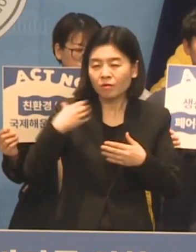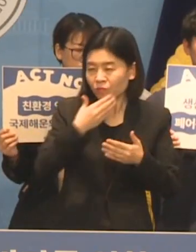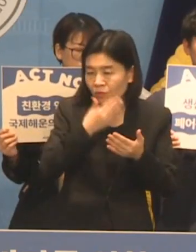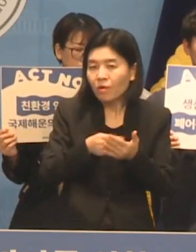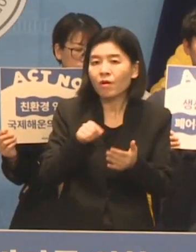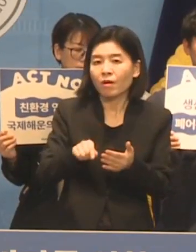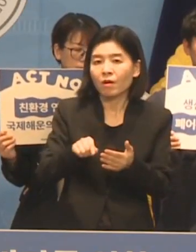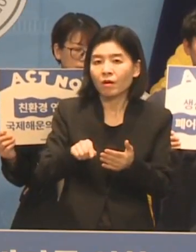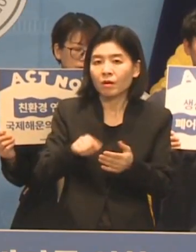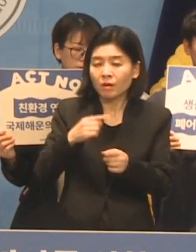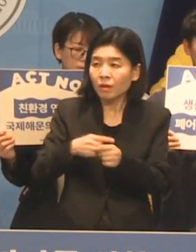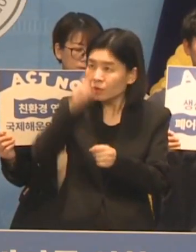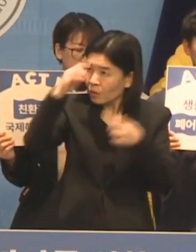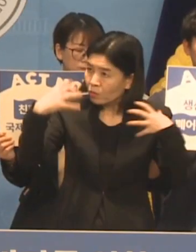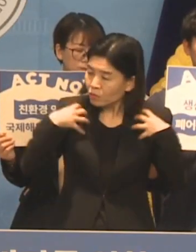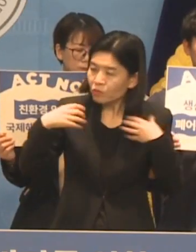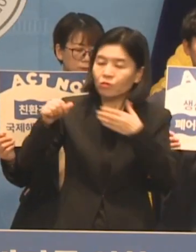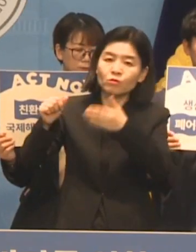다음의 사항을 촉구합니다.